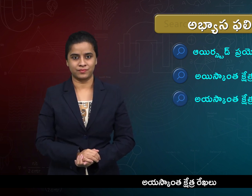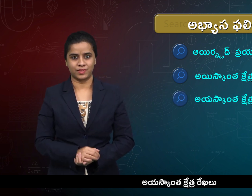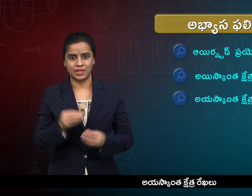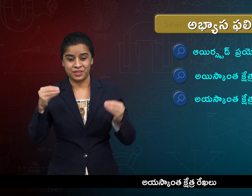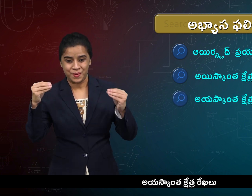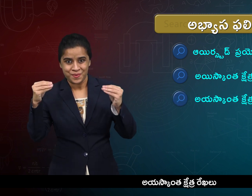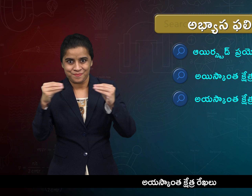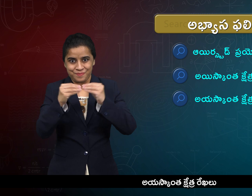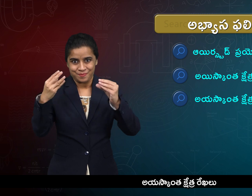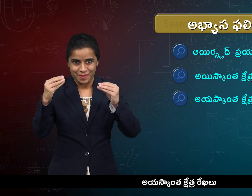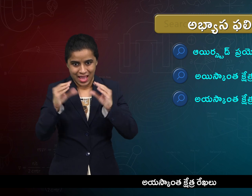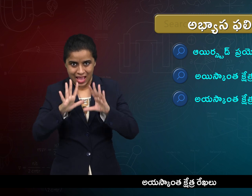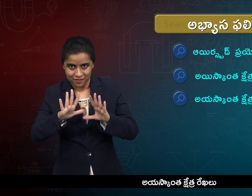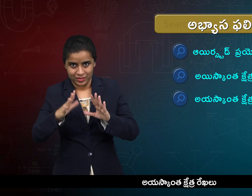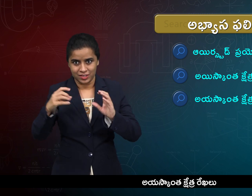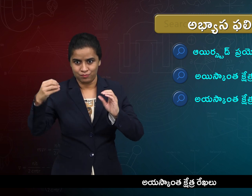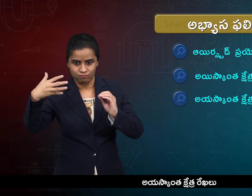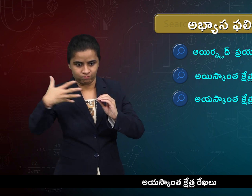అయస్కాంత క్షేత్ర రేఖలు,